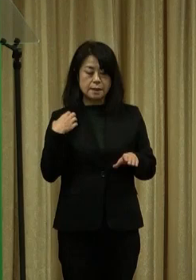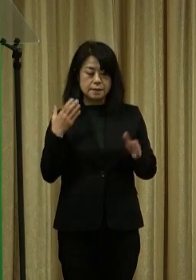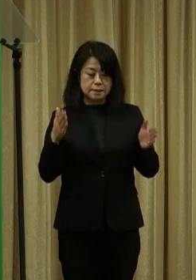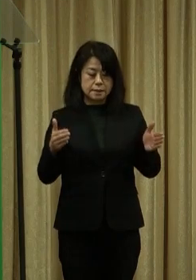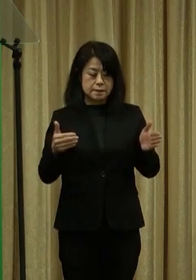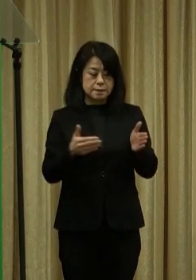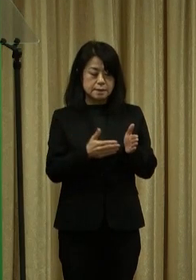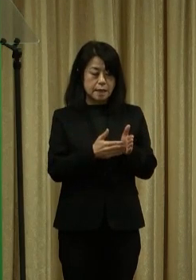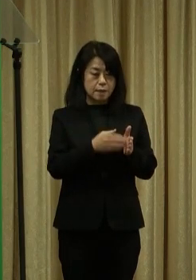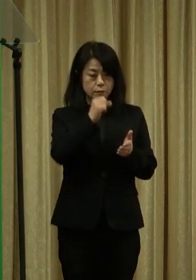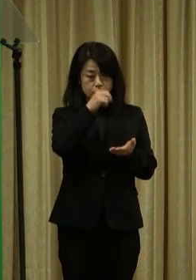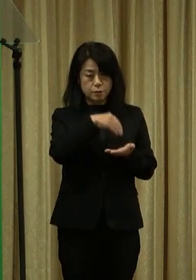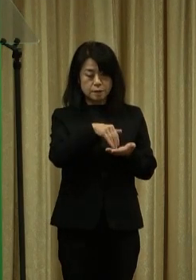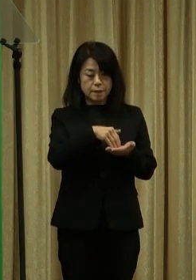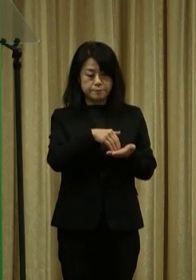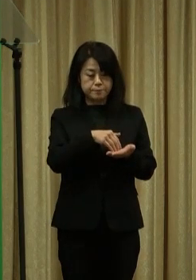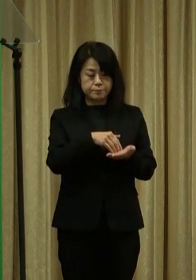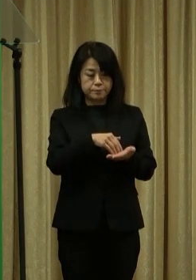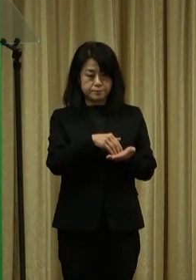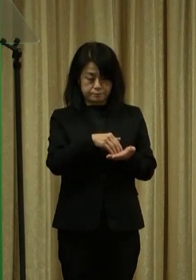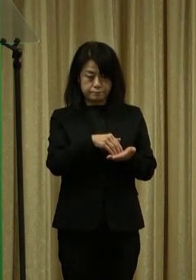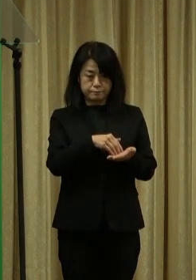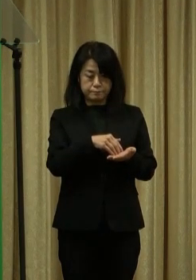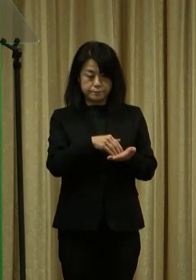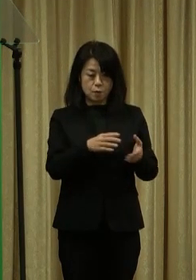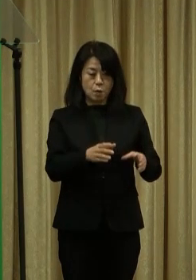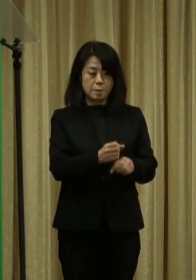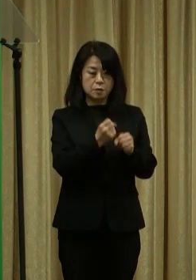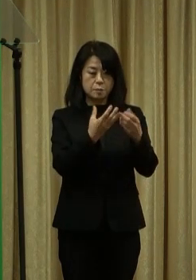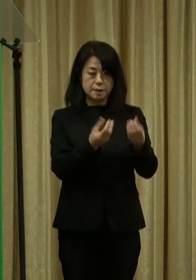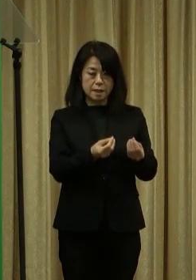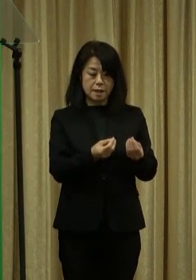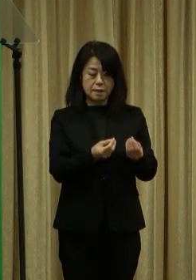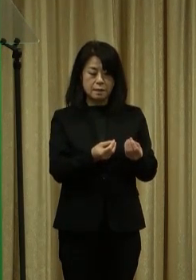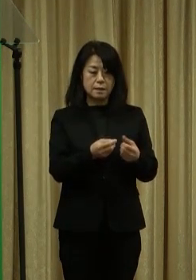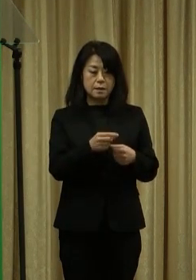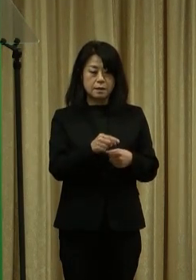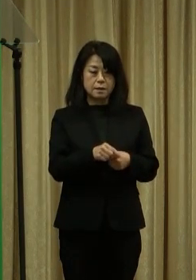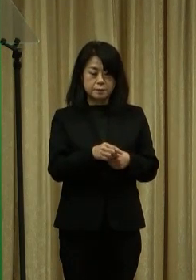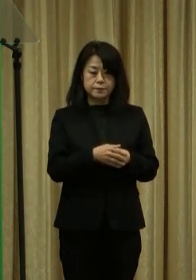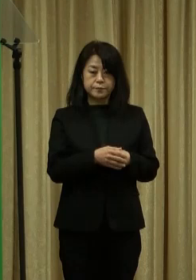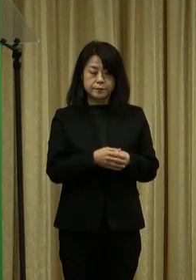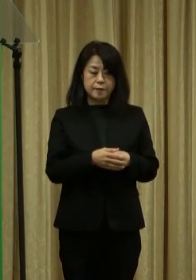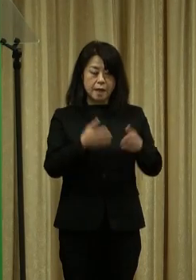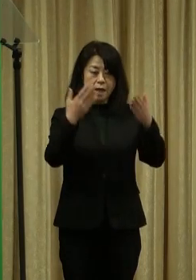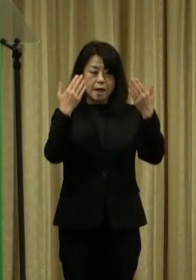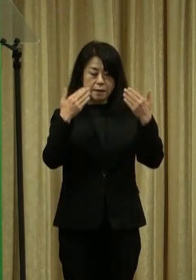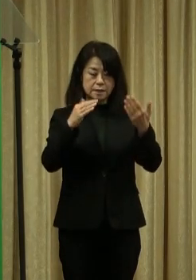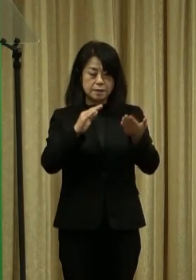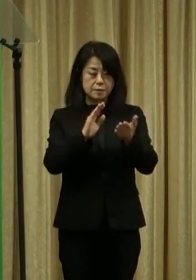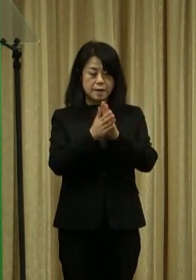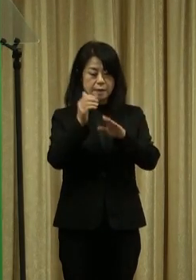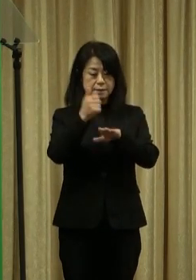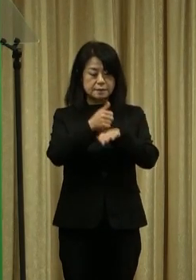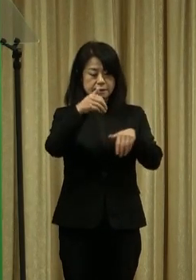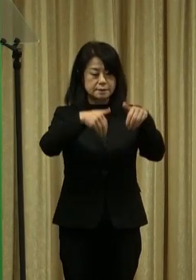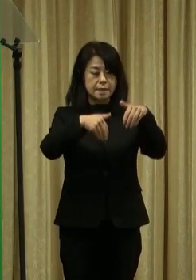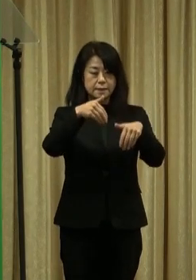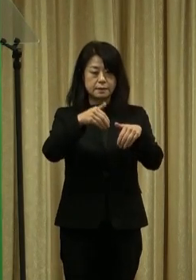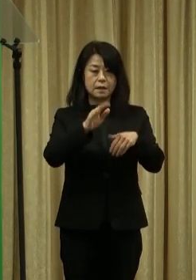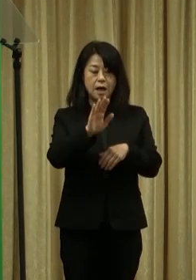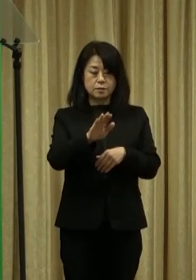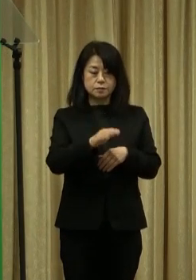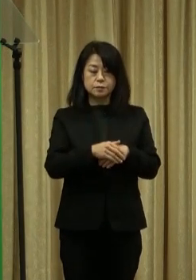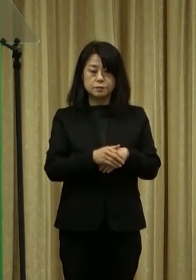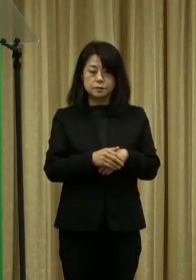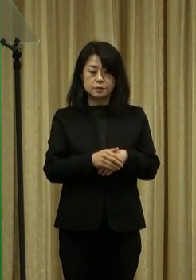ましたけれども、でこれで一つ、節目かなと思うんですけれども、秋には、まあ、知事選がありますけれども、ま